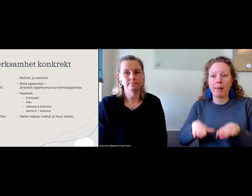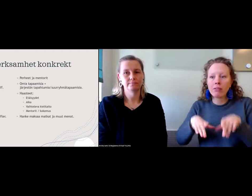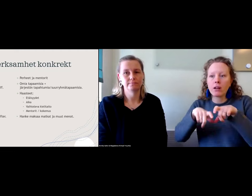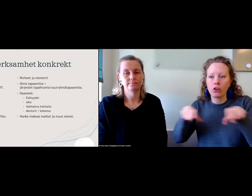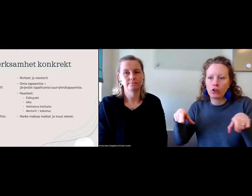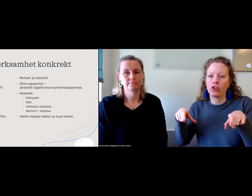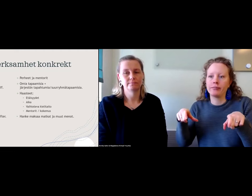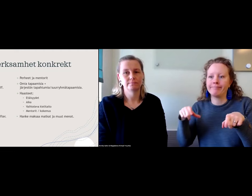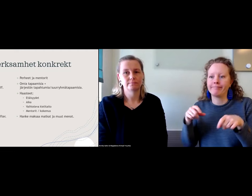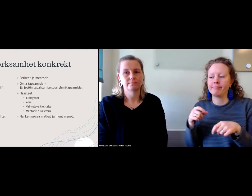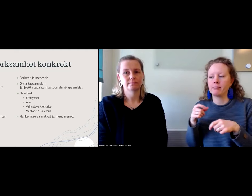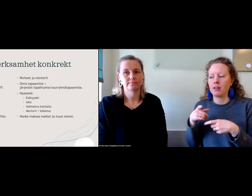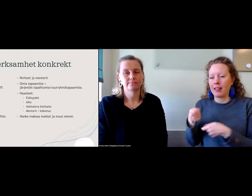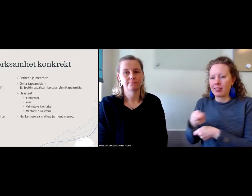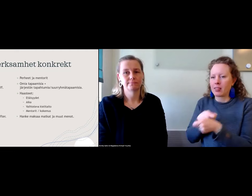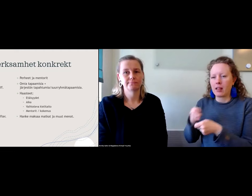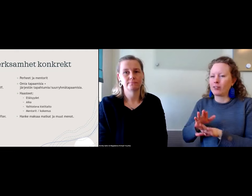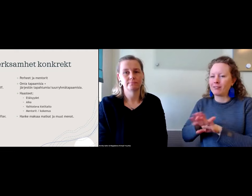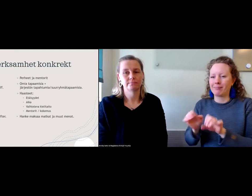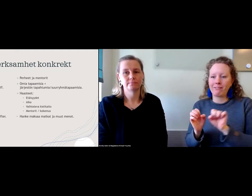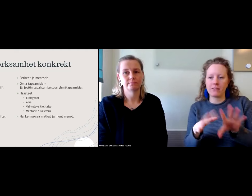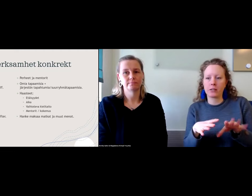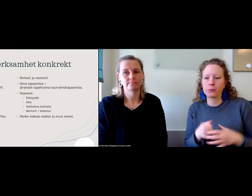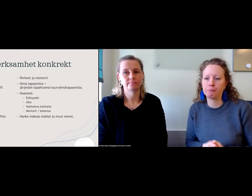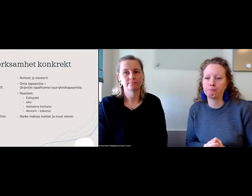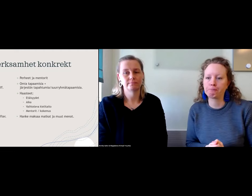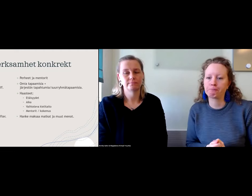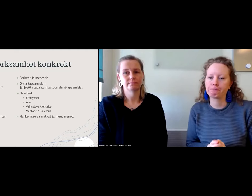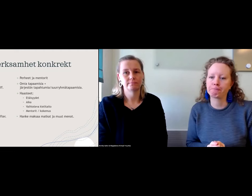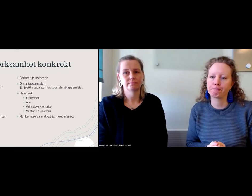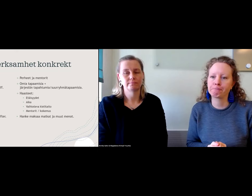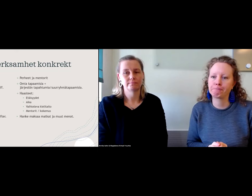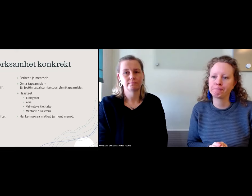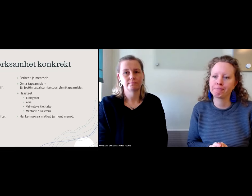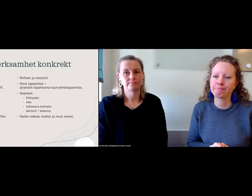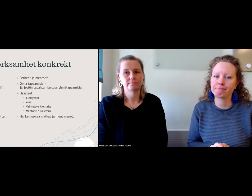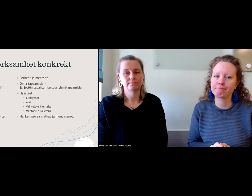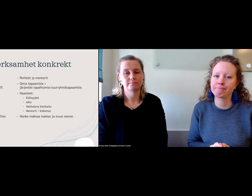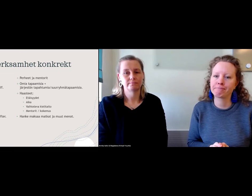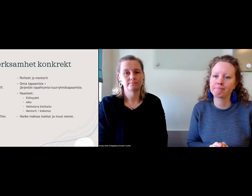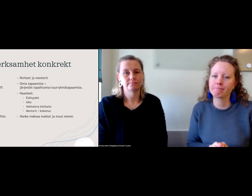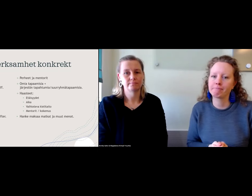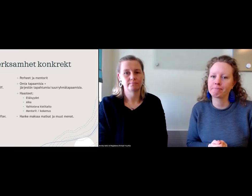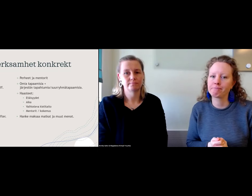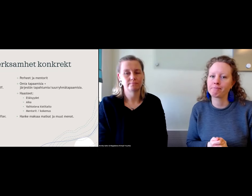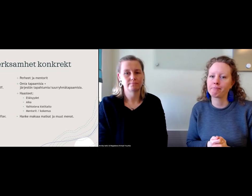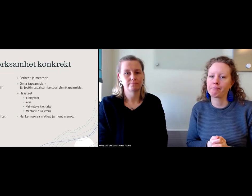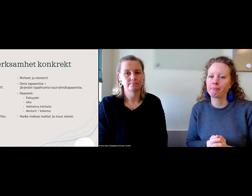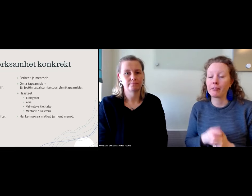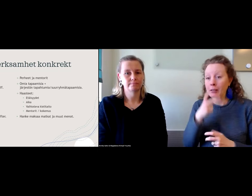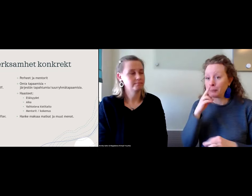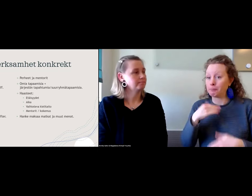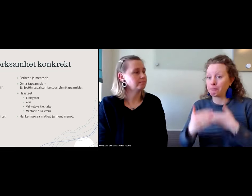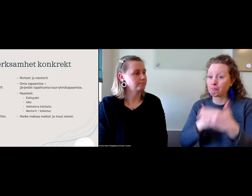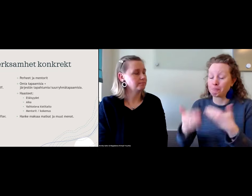tapahtumiin osallistumisen pääsylippuja. Ja se, että tämä matala kynnys tässäkin, eli talous ei vaikuttaisi tähän